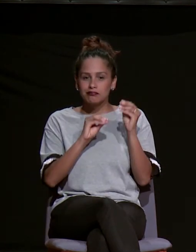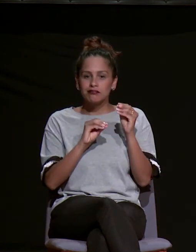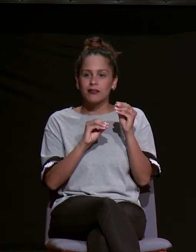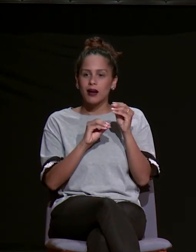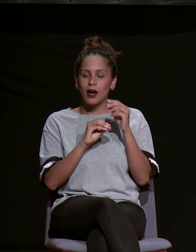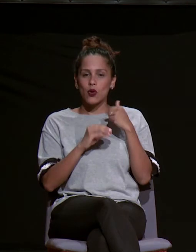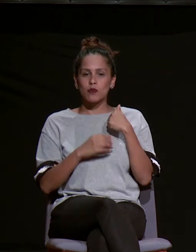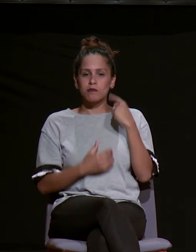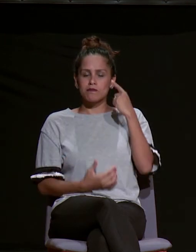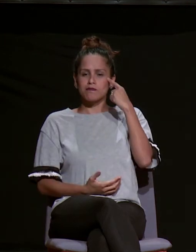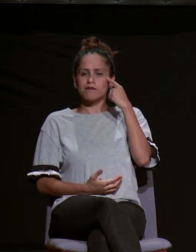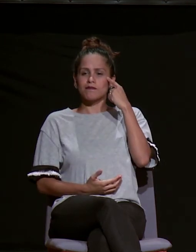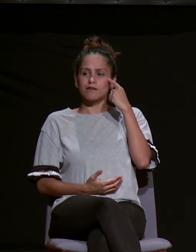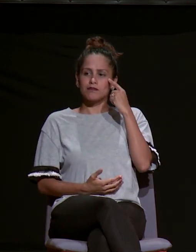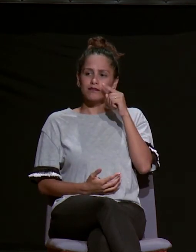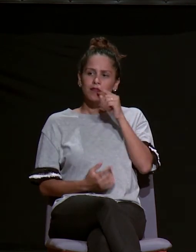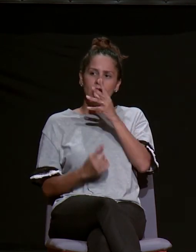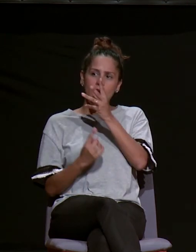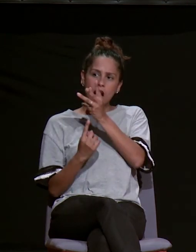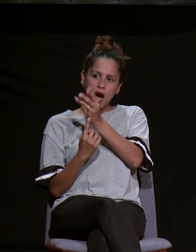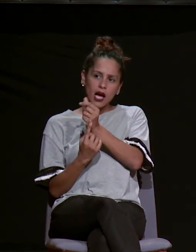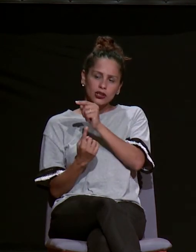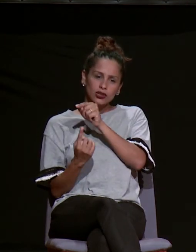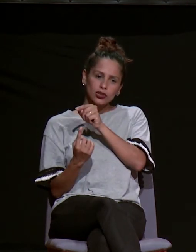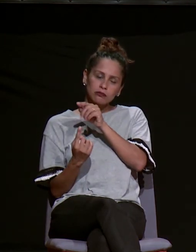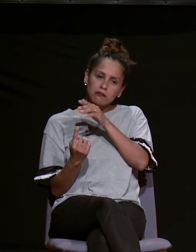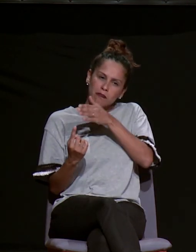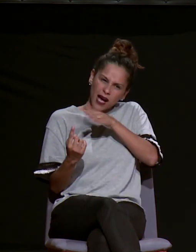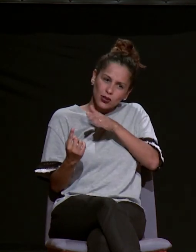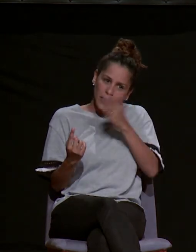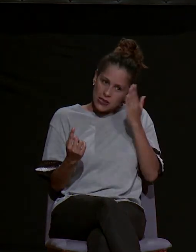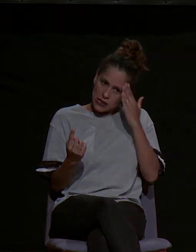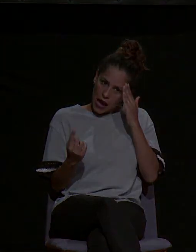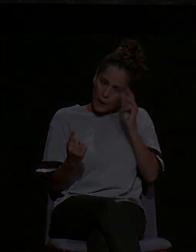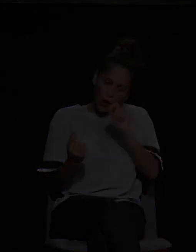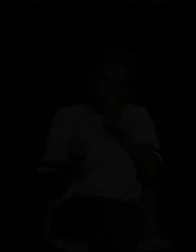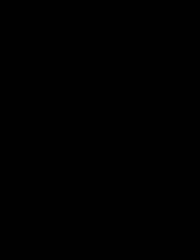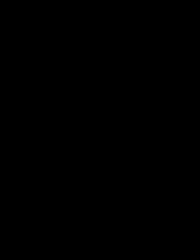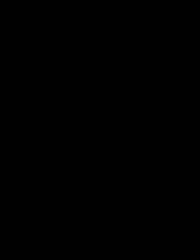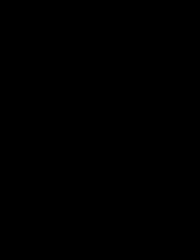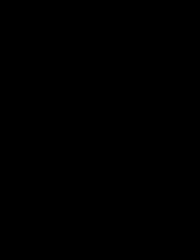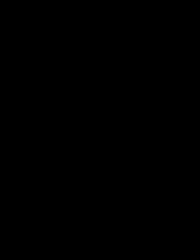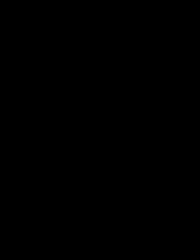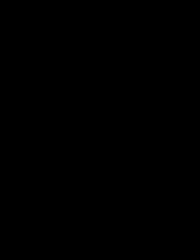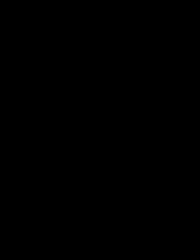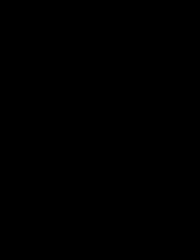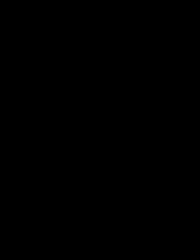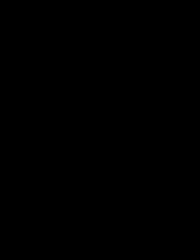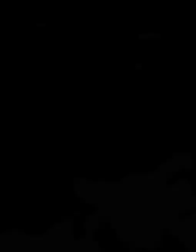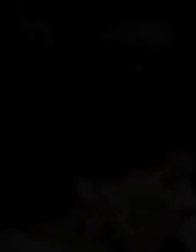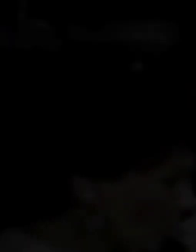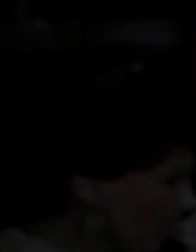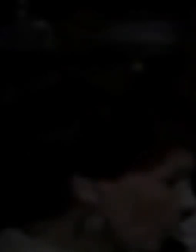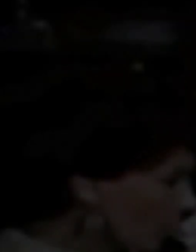a arte mais ou menos a gente sabe o que é, né? Aqui, mas o que é a vida, né? A vida de